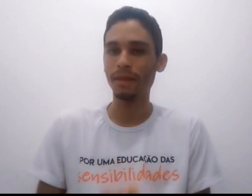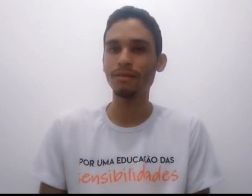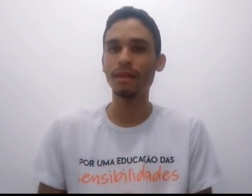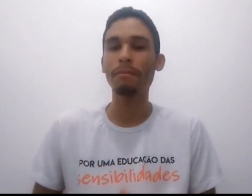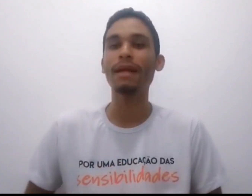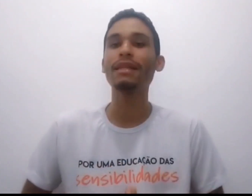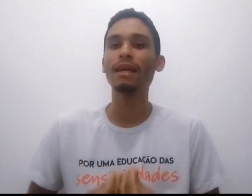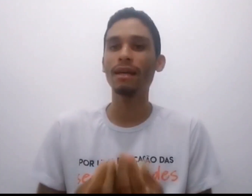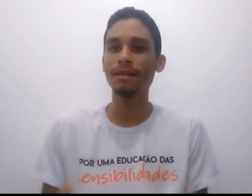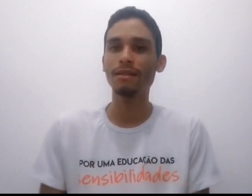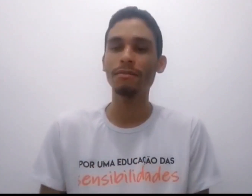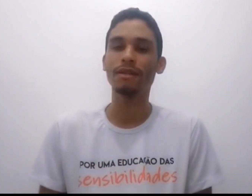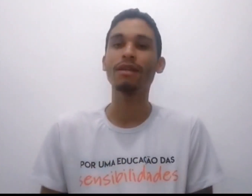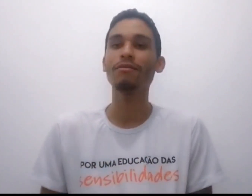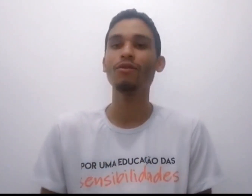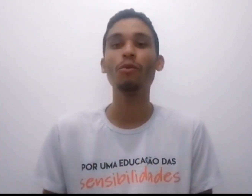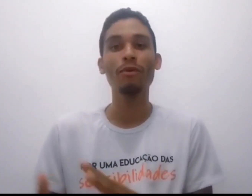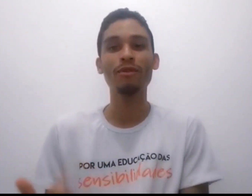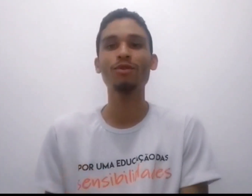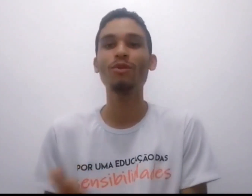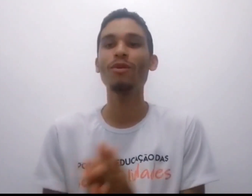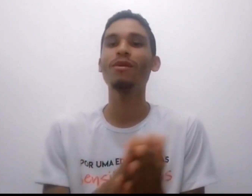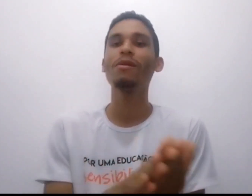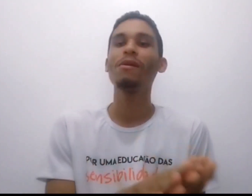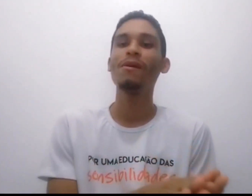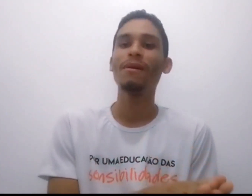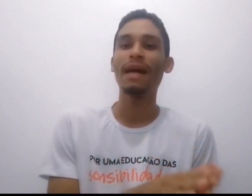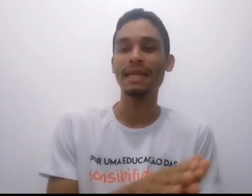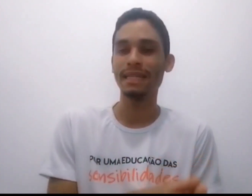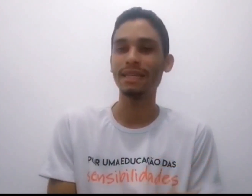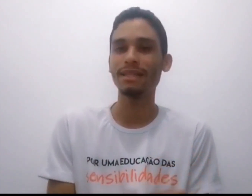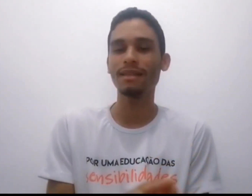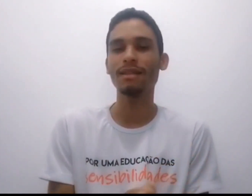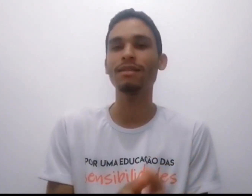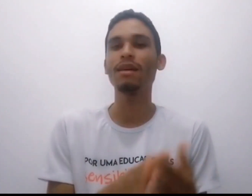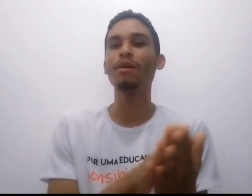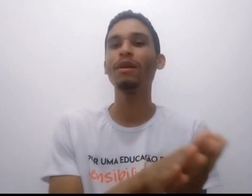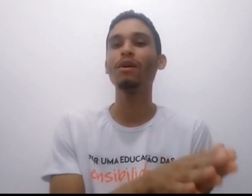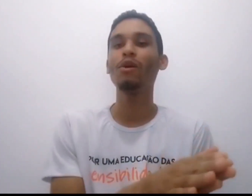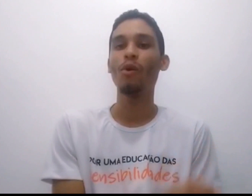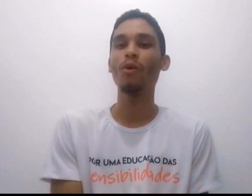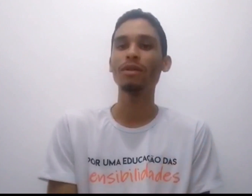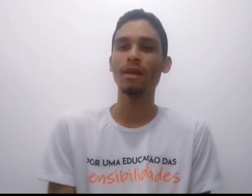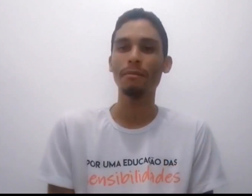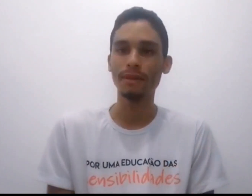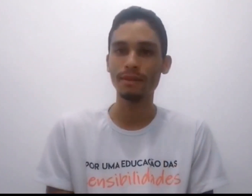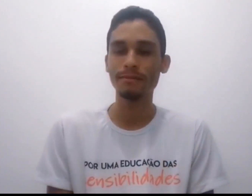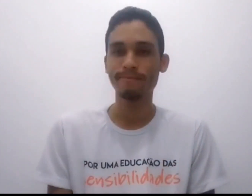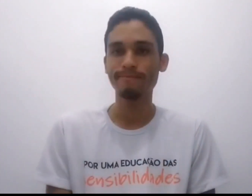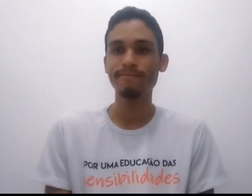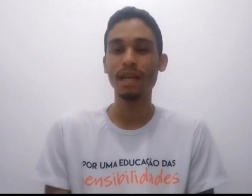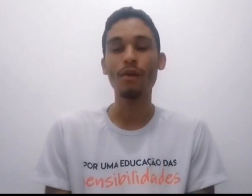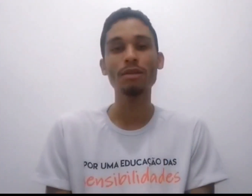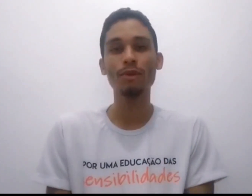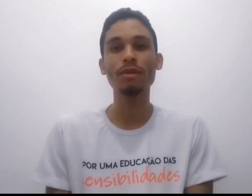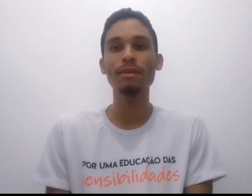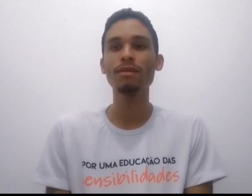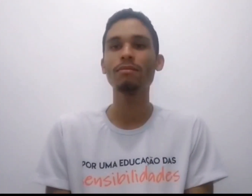conhecimento, né, para dar aquela disciplina? Quem foi? O professor, regente da sala de aula ou o intérprete? Uma resposta bem simples,